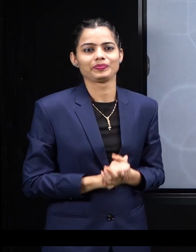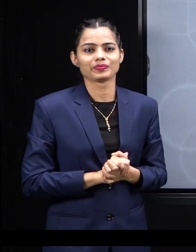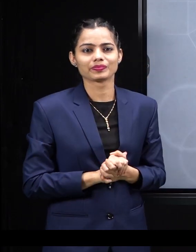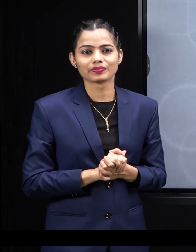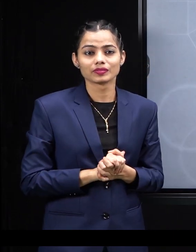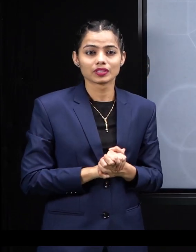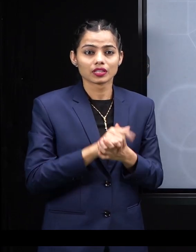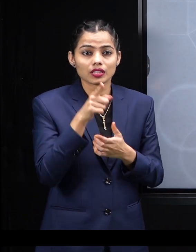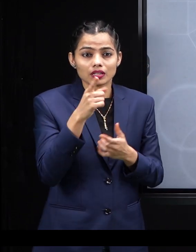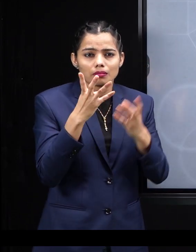வடிவியல் உருவங்கள்,